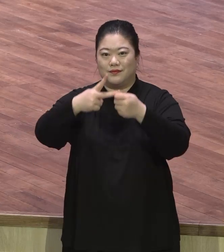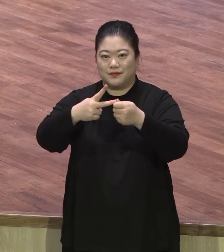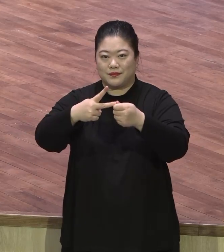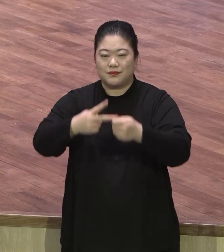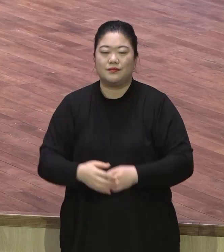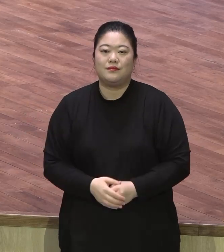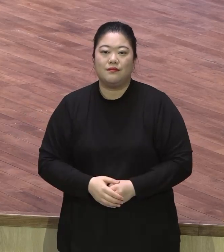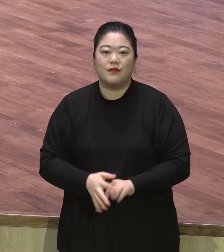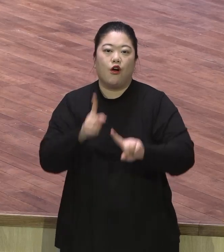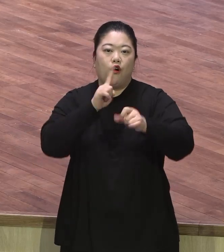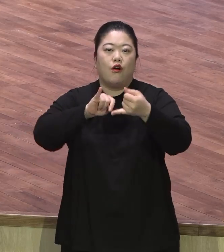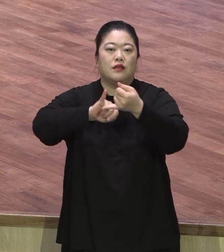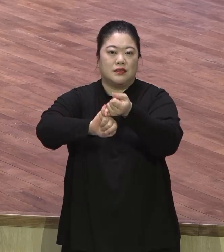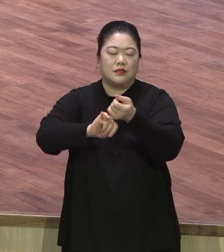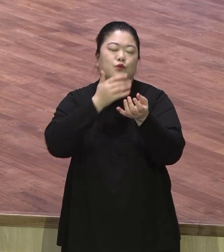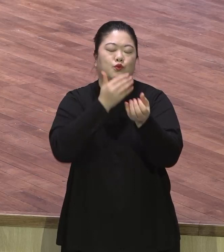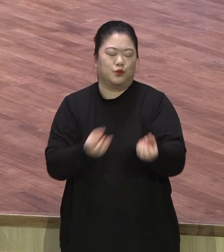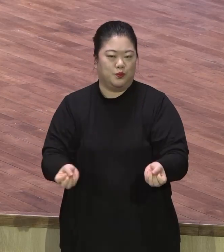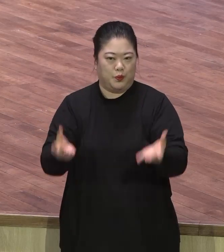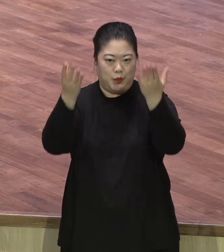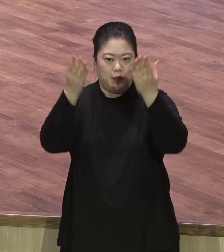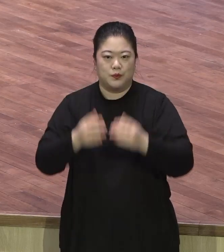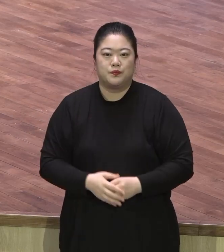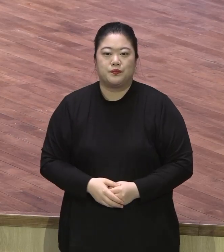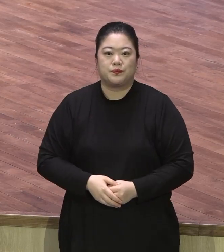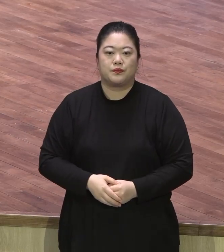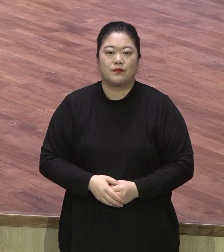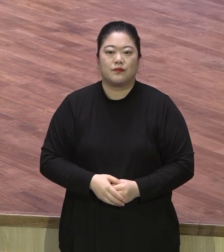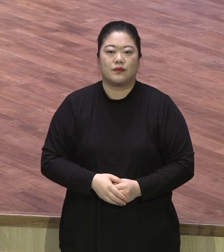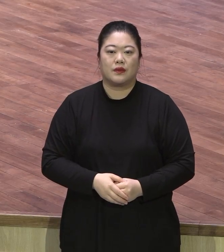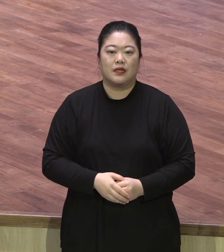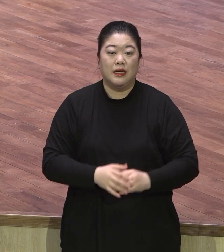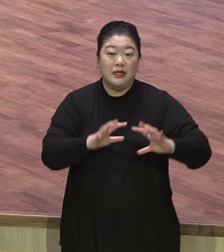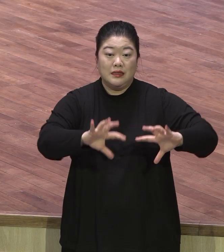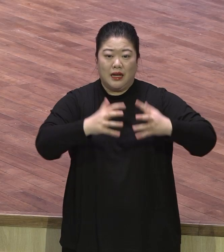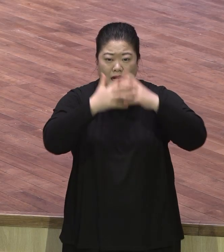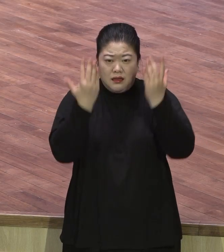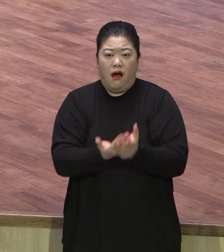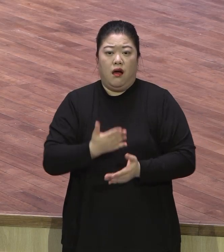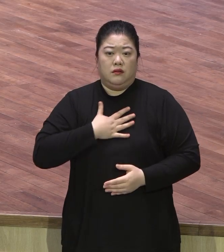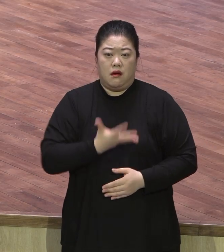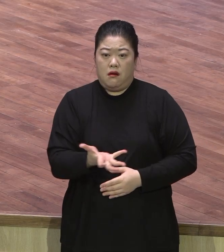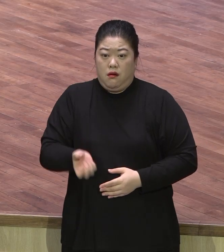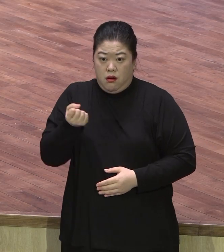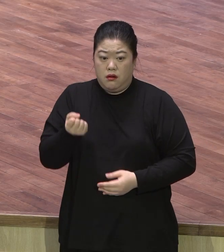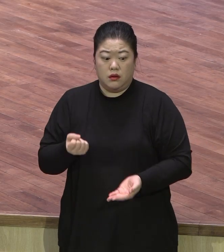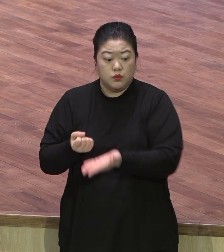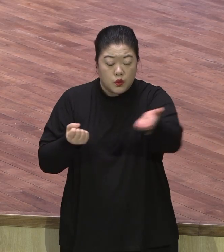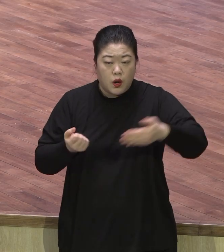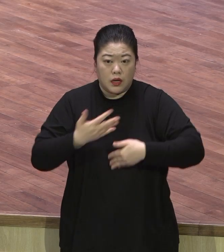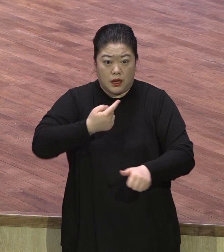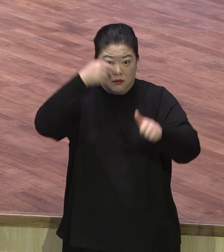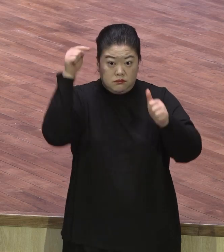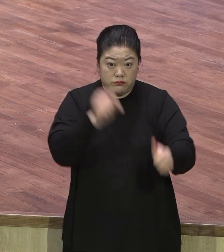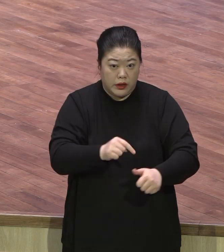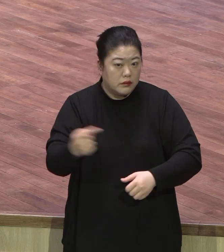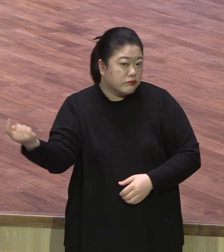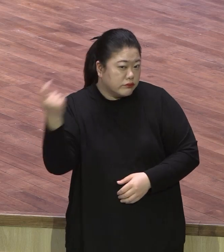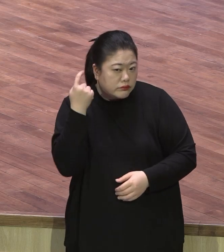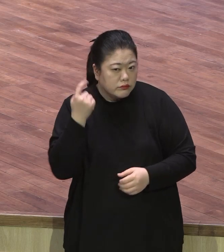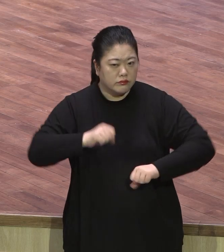은약적 축복입니다. 5절 6절을 다시 봅니다. 세계가 다 내게 속하였다니 너희가 내 말을 잘 듣고 내 은약을